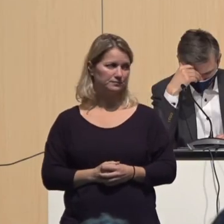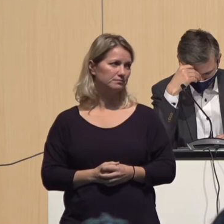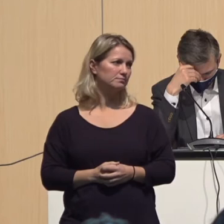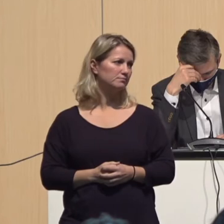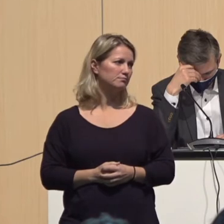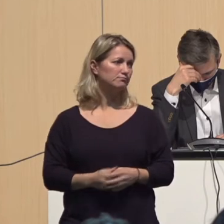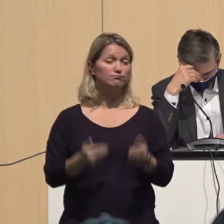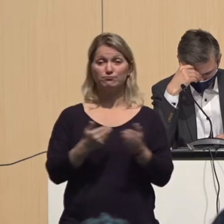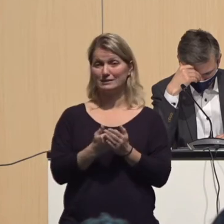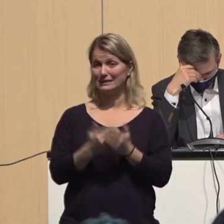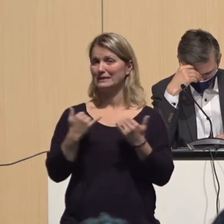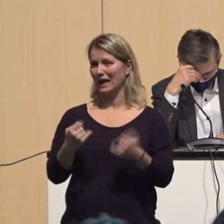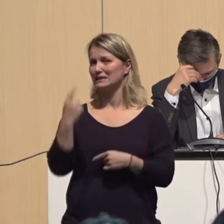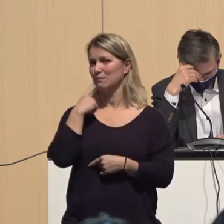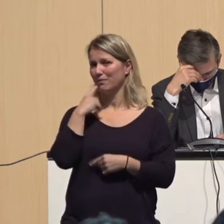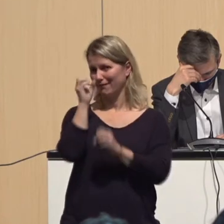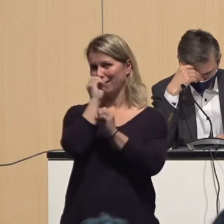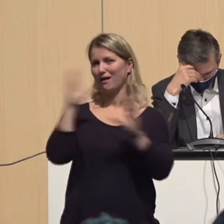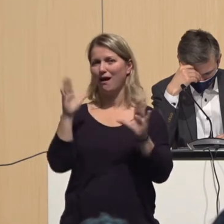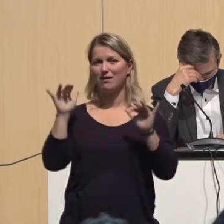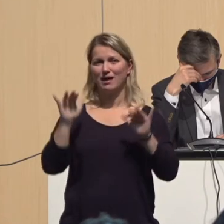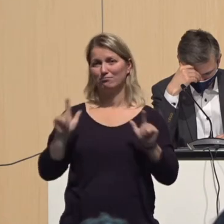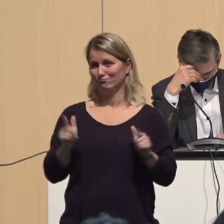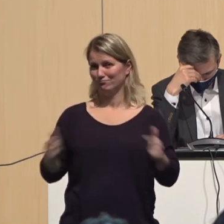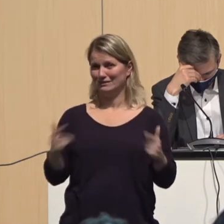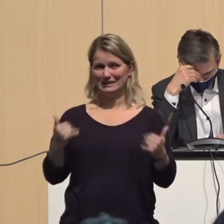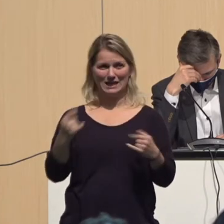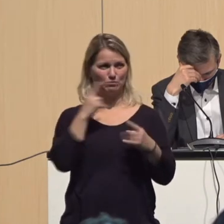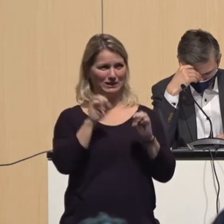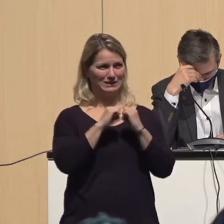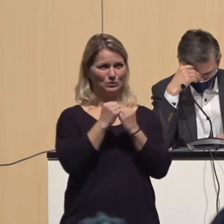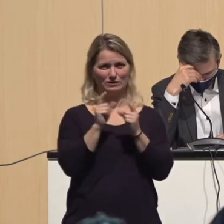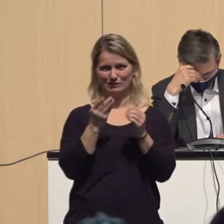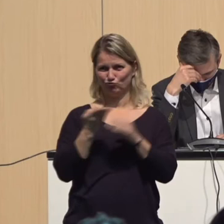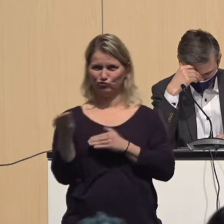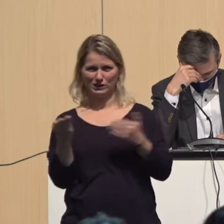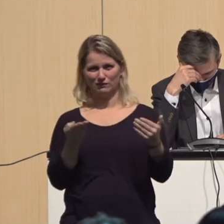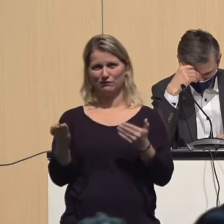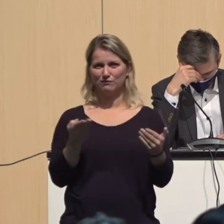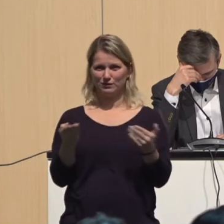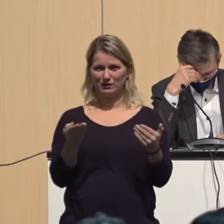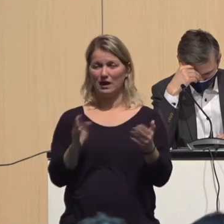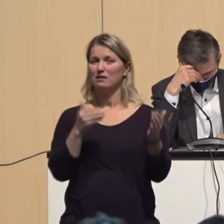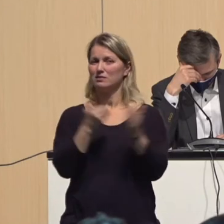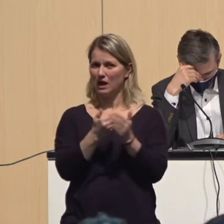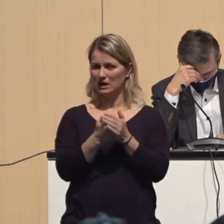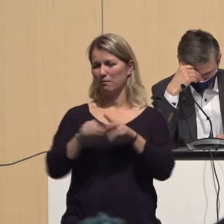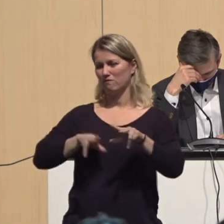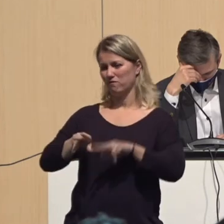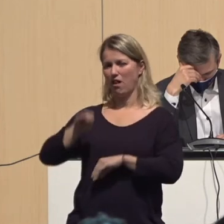Deswegen ist im Moment keine Klarheit da. Deswegen haben wir sozusagen diese sehr vertagte Situation. Und das führt mich nochmal zu einigen Nachfragen in der